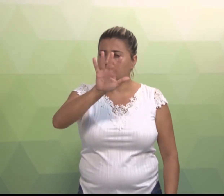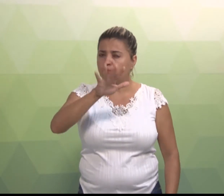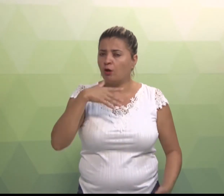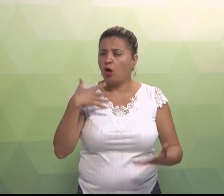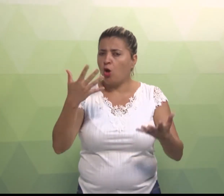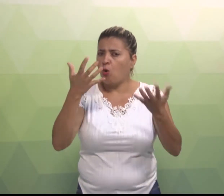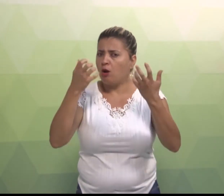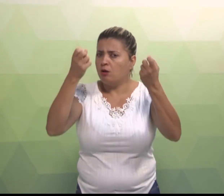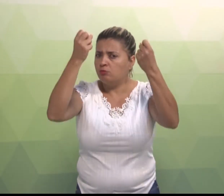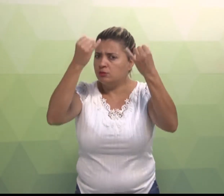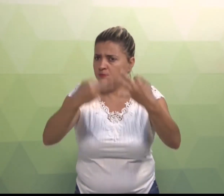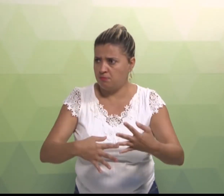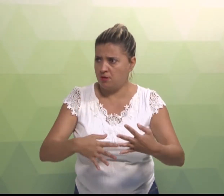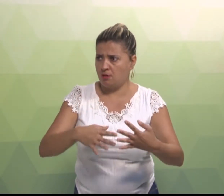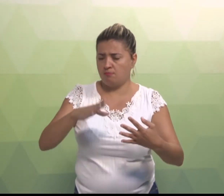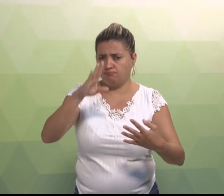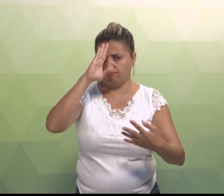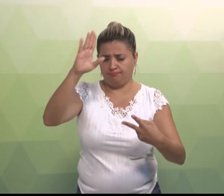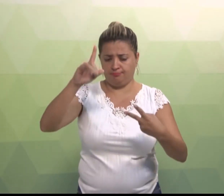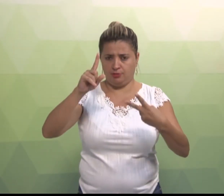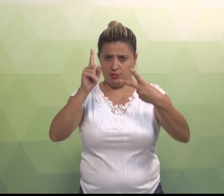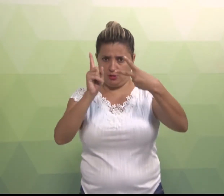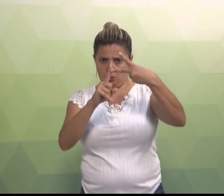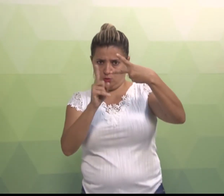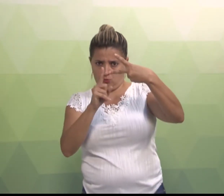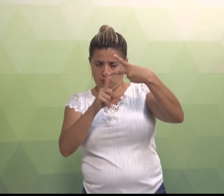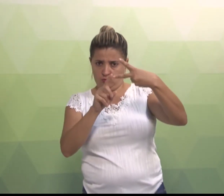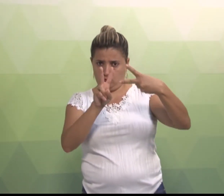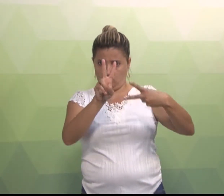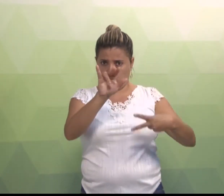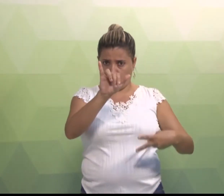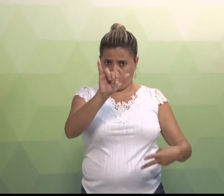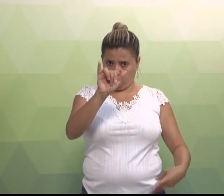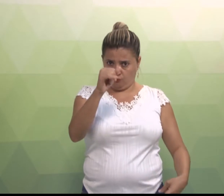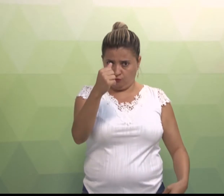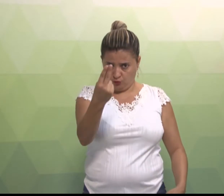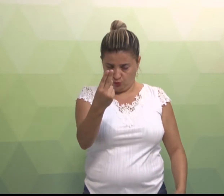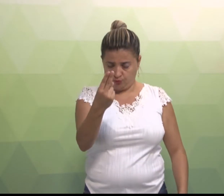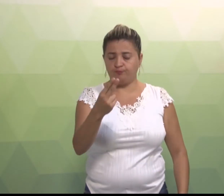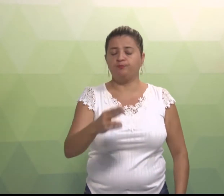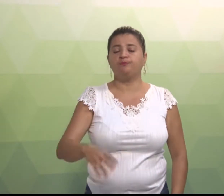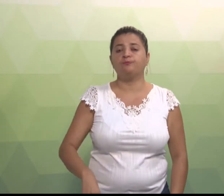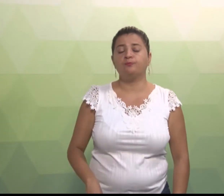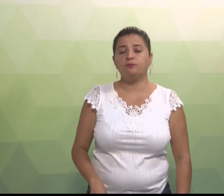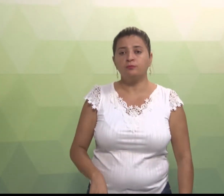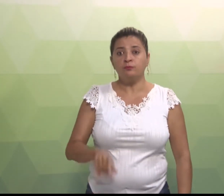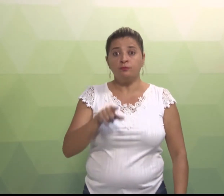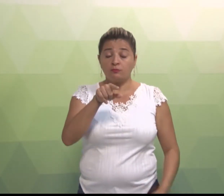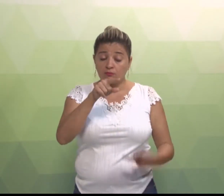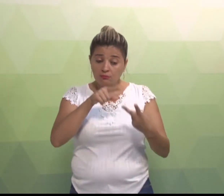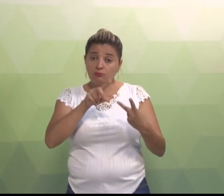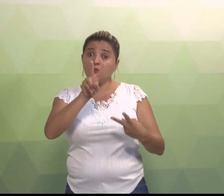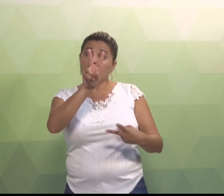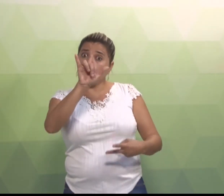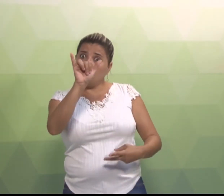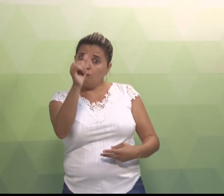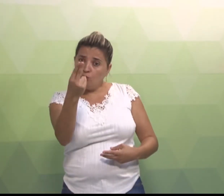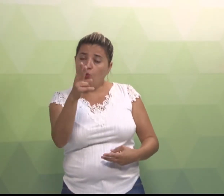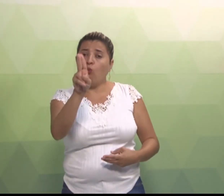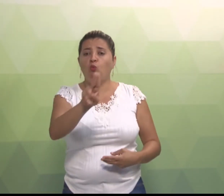Observem os sinais. O que eu quero explicar com isso, né? O principal do vai. Esse segundo sinal,